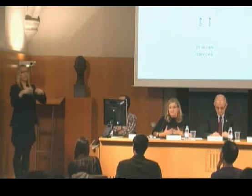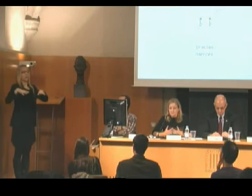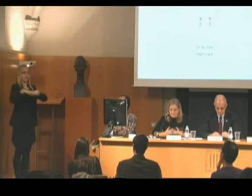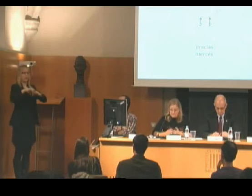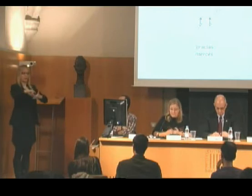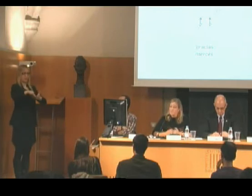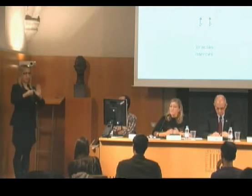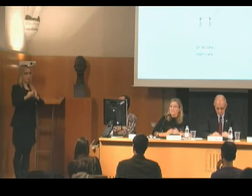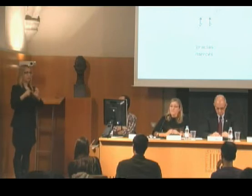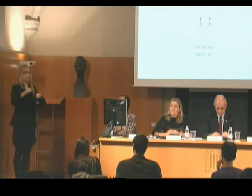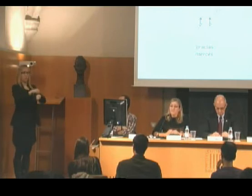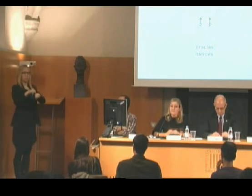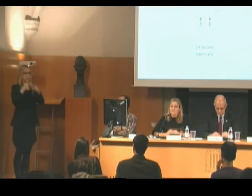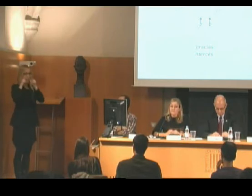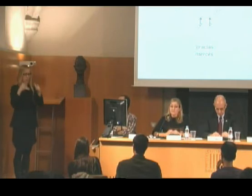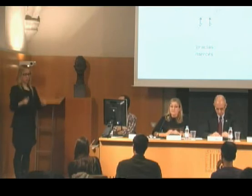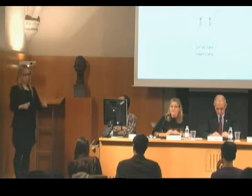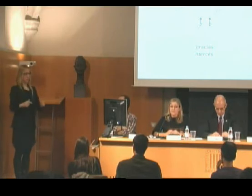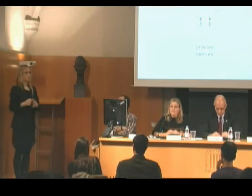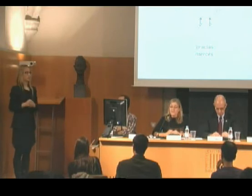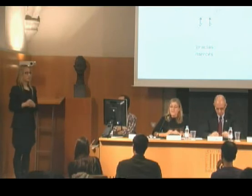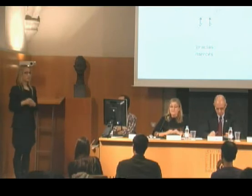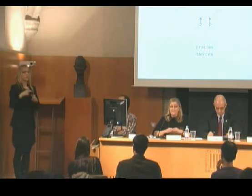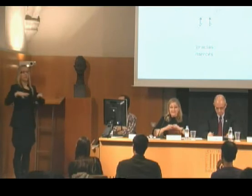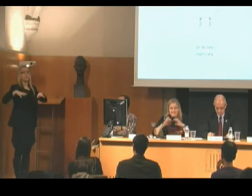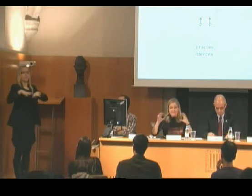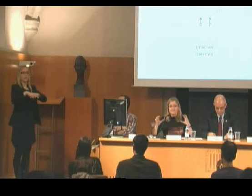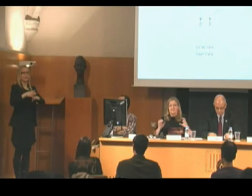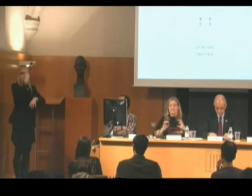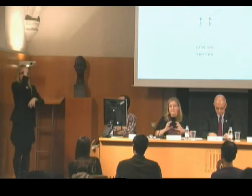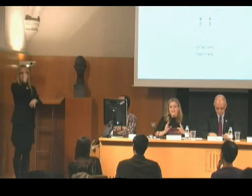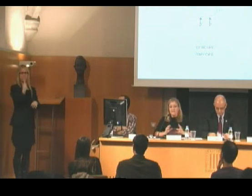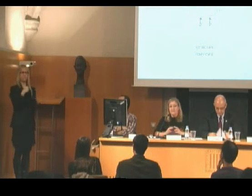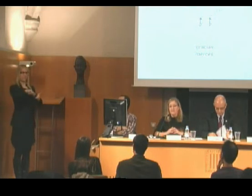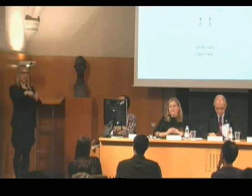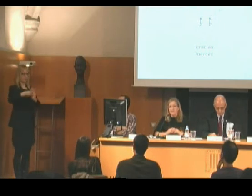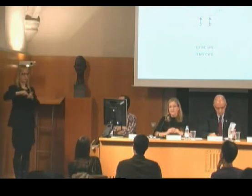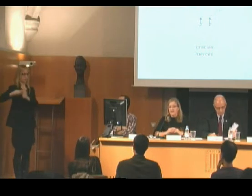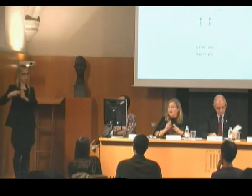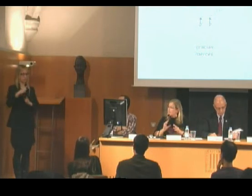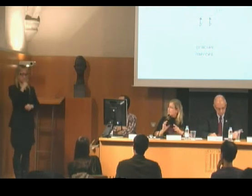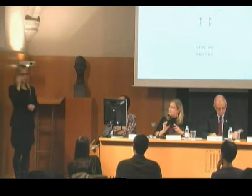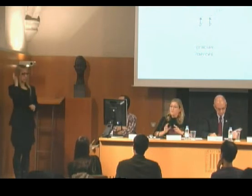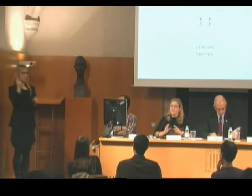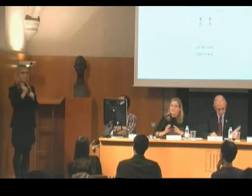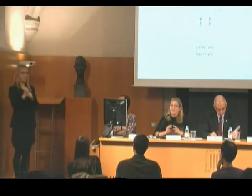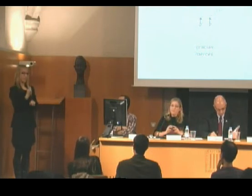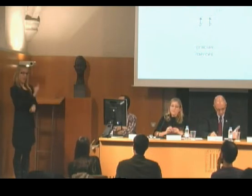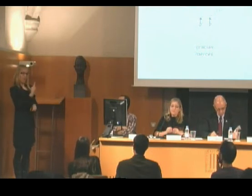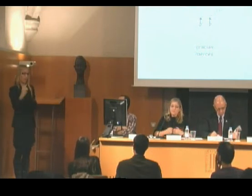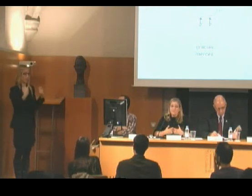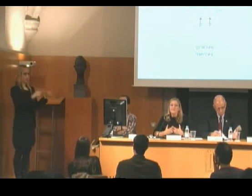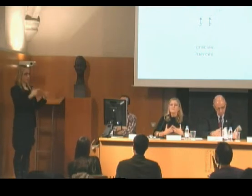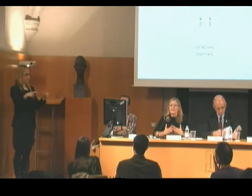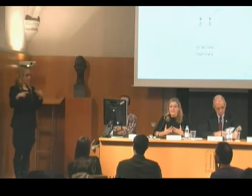Tècnica de Política Lingüística, que és una xarxa de tècnics que treballen a cada departament amb